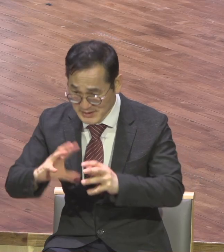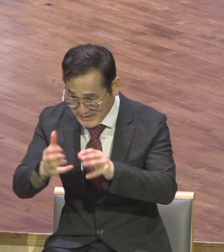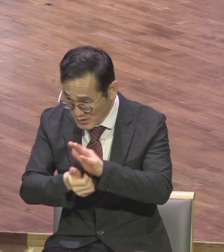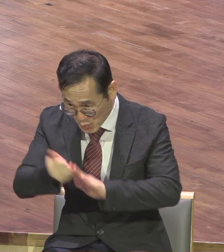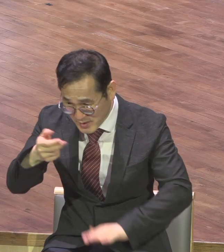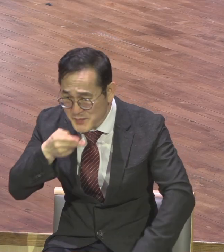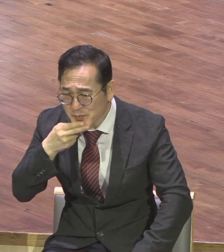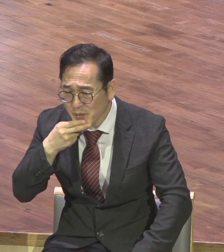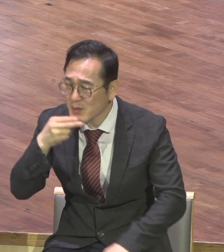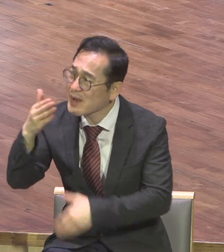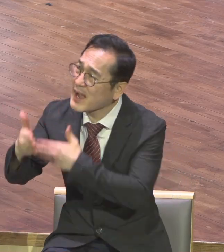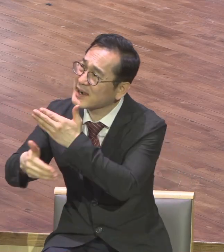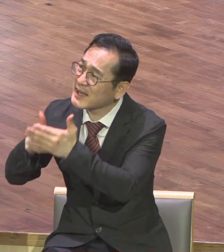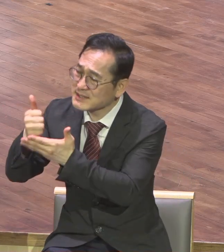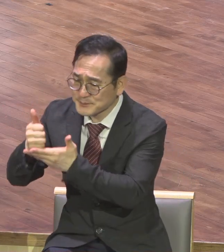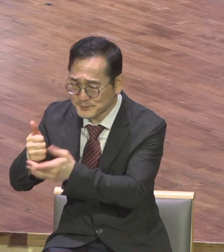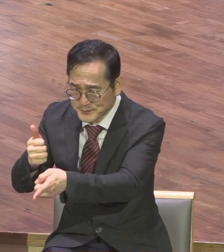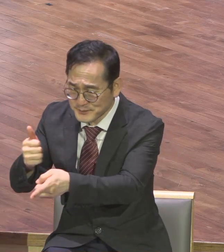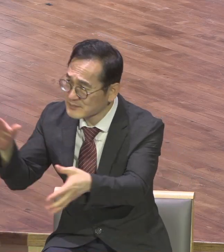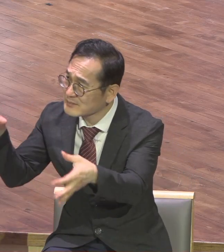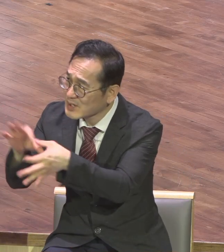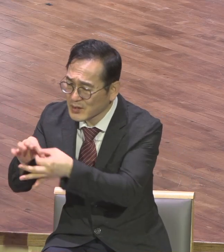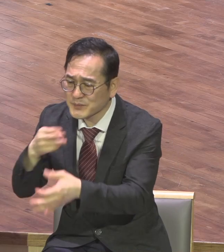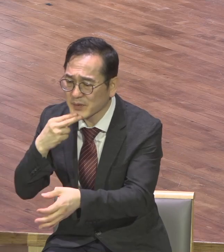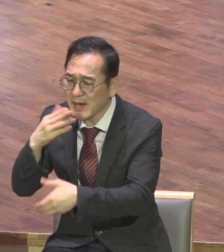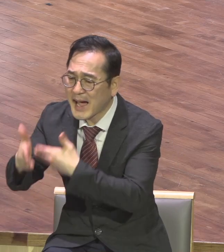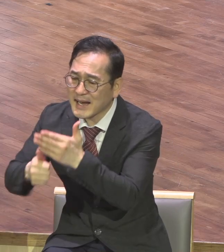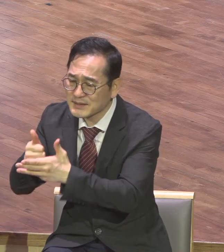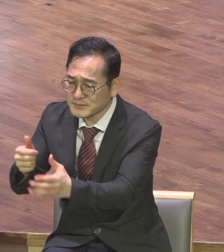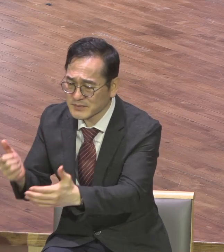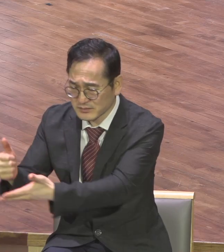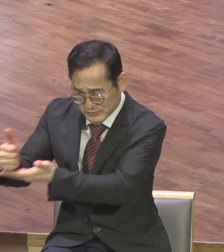없고 하나님도 없는 자라고 표현하고